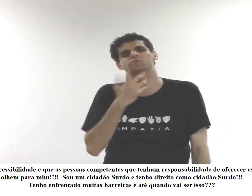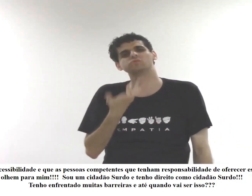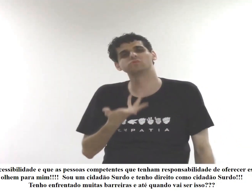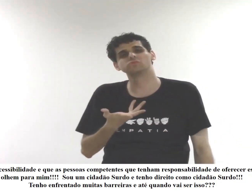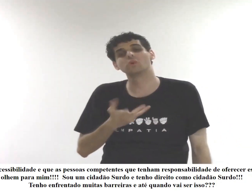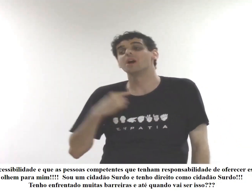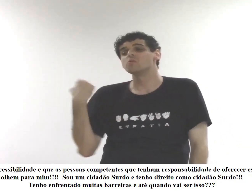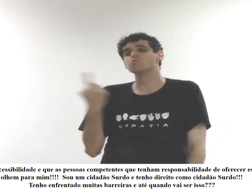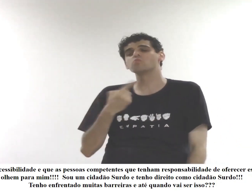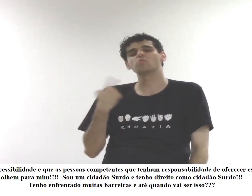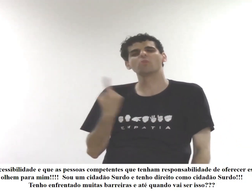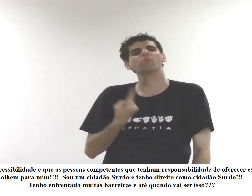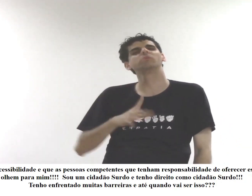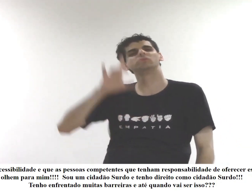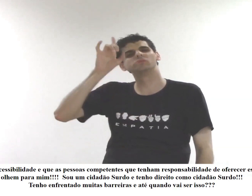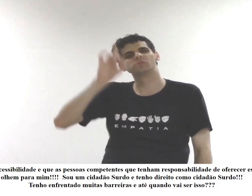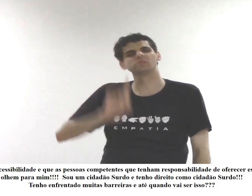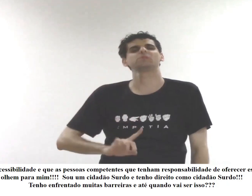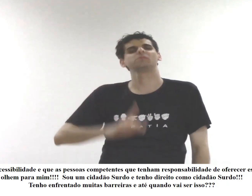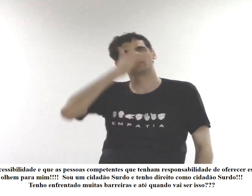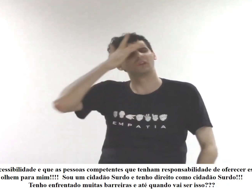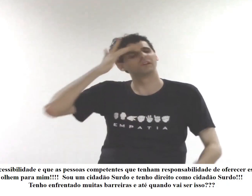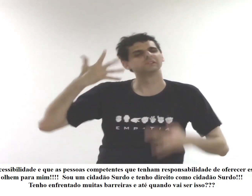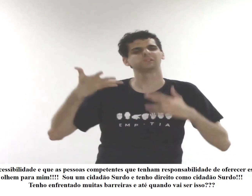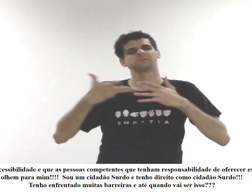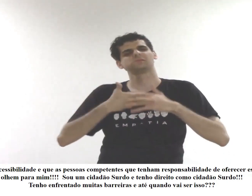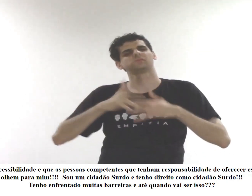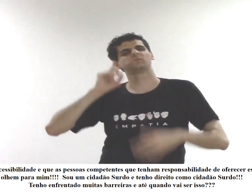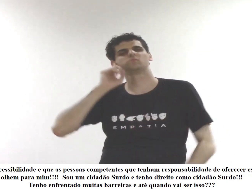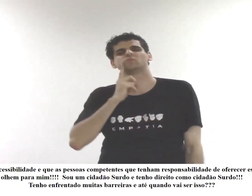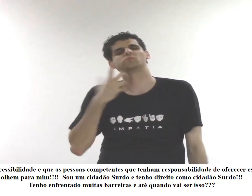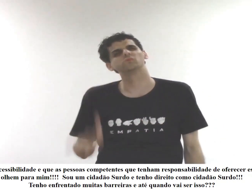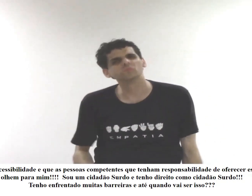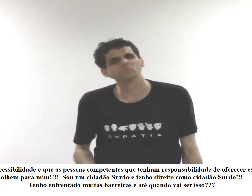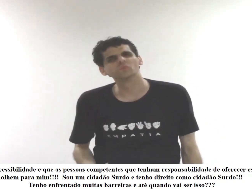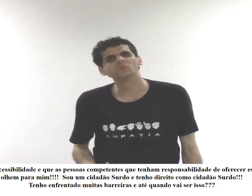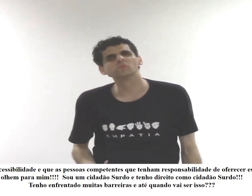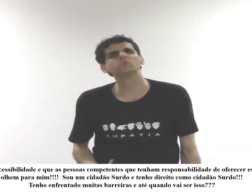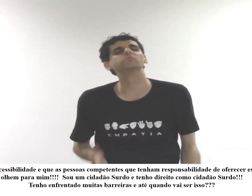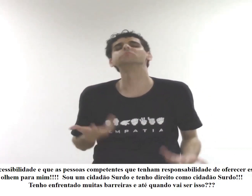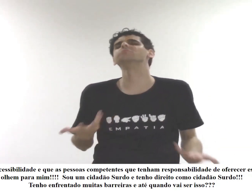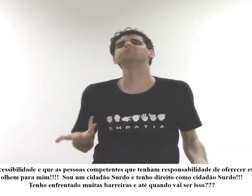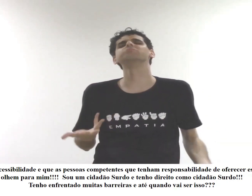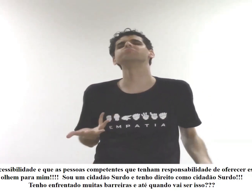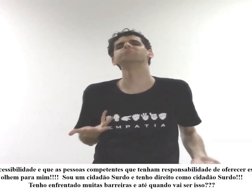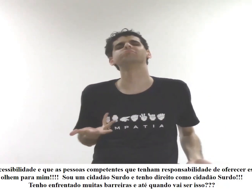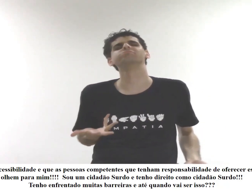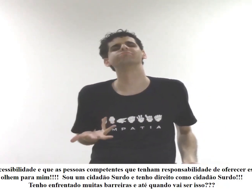olhem para mim. Eu sou um cidadão surdo, eu tenho direito. Eu sou um cidadão